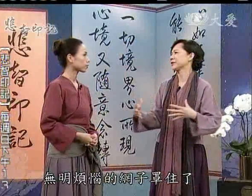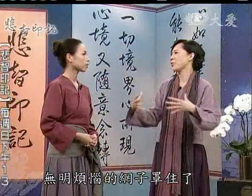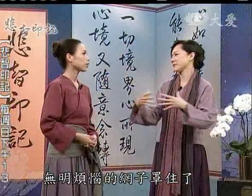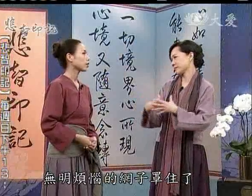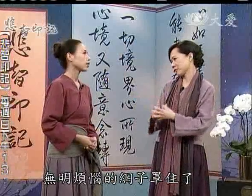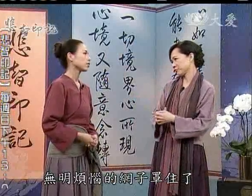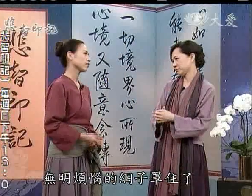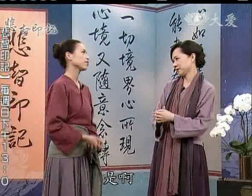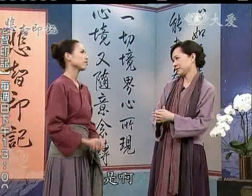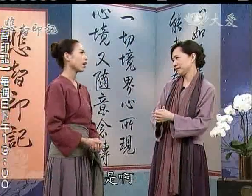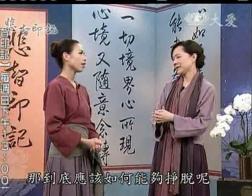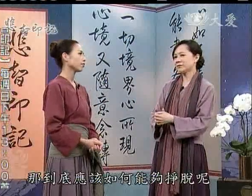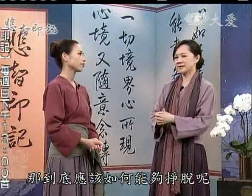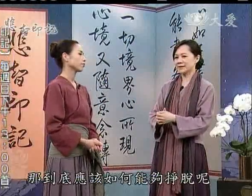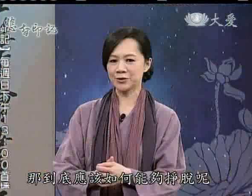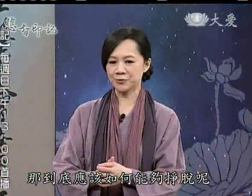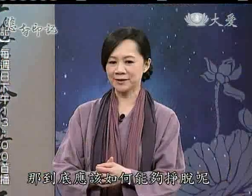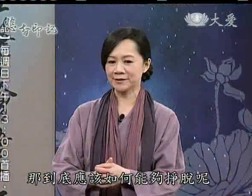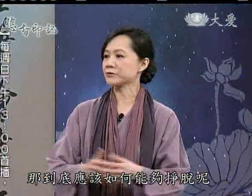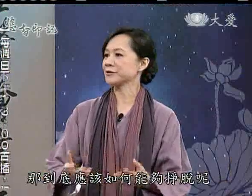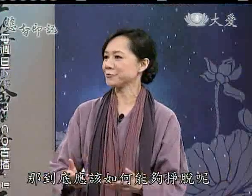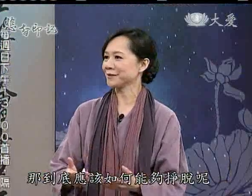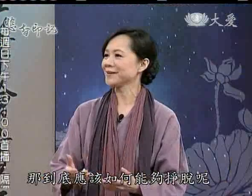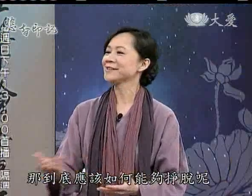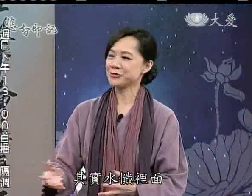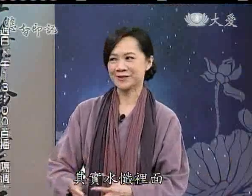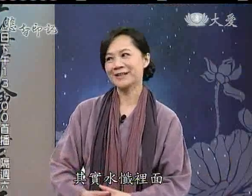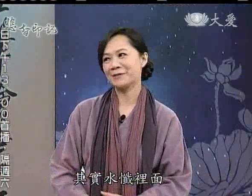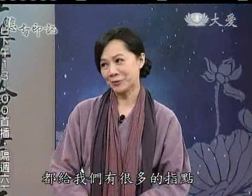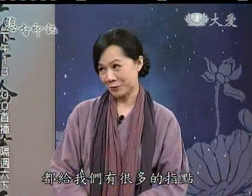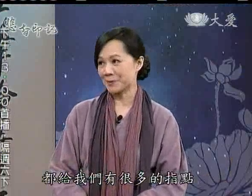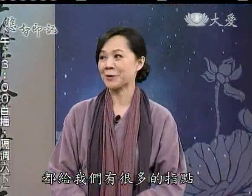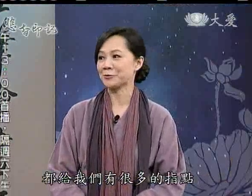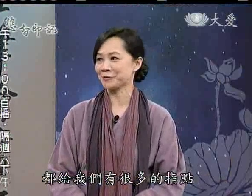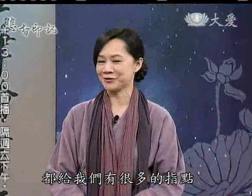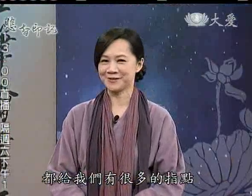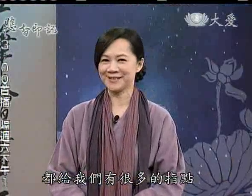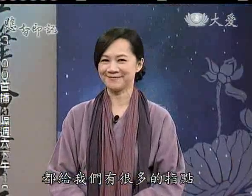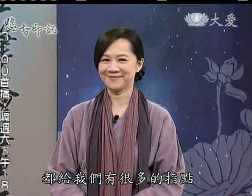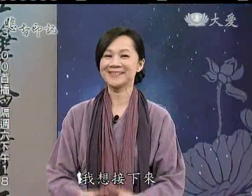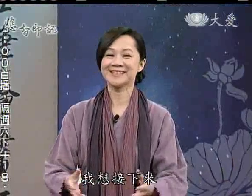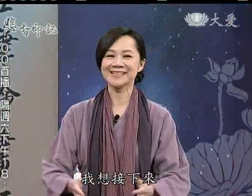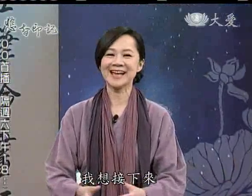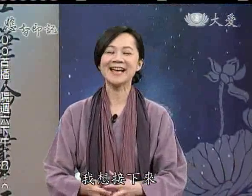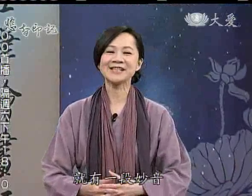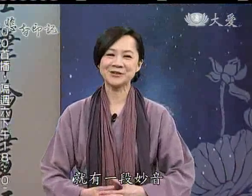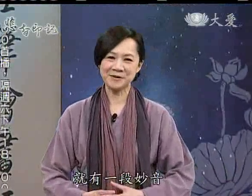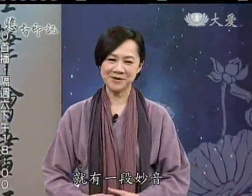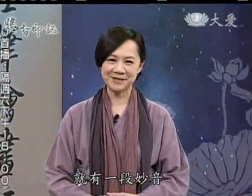恼的网子罩住了。 是啊， 那到底应该如何能够挣脱呢？其实水忏里面都给我们有很多的指点。我想接下来就有一段妙音，